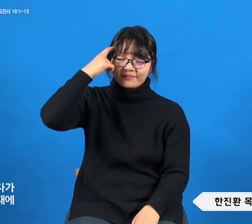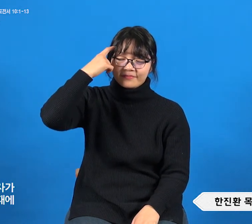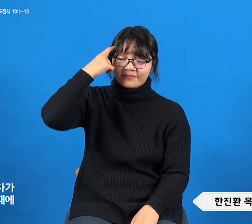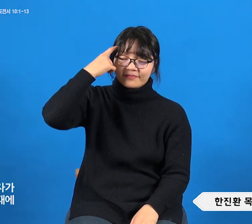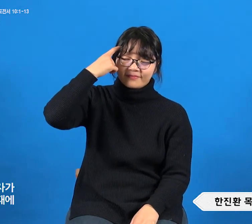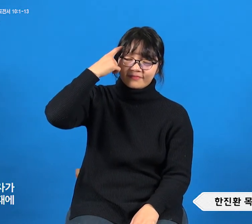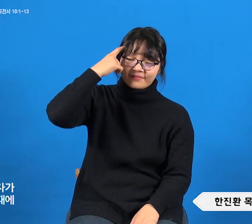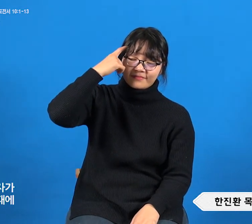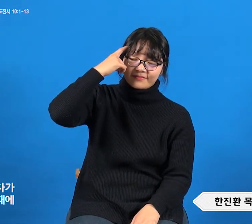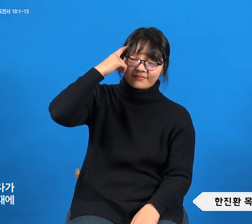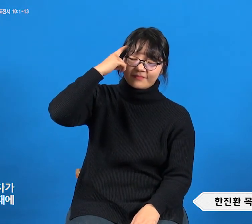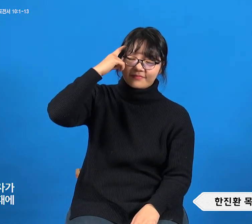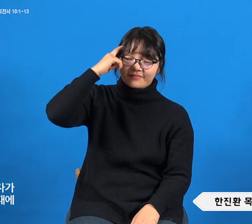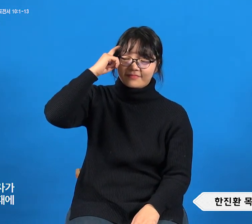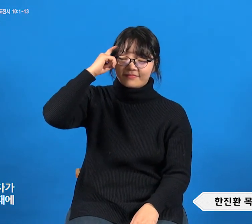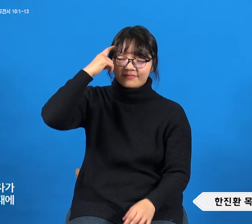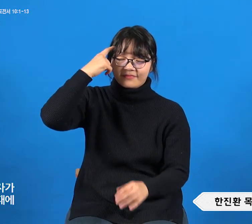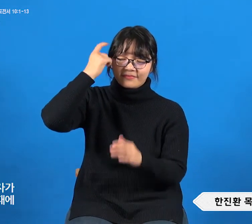생각할